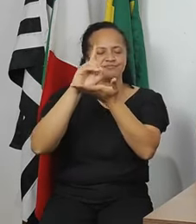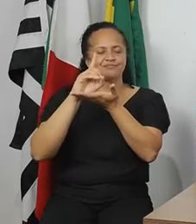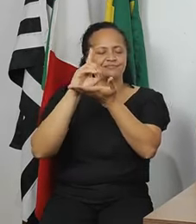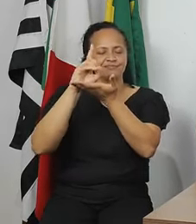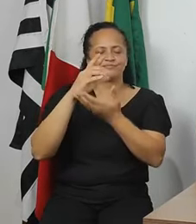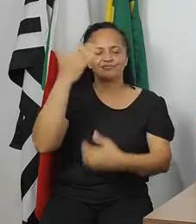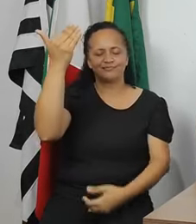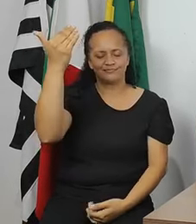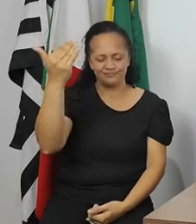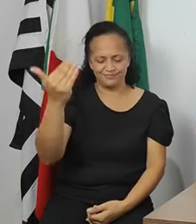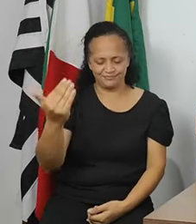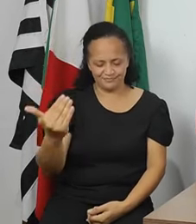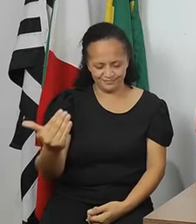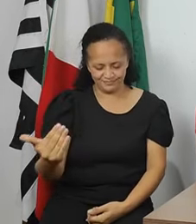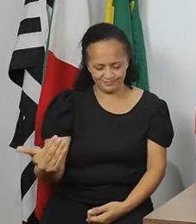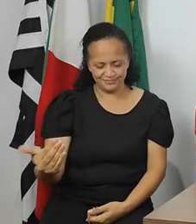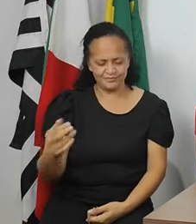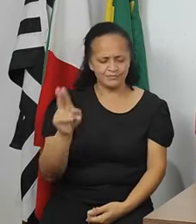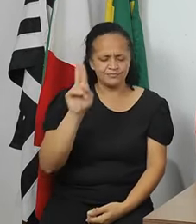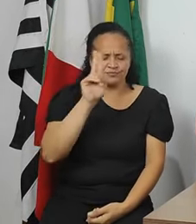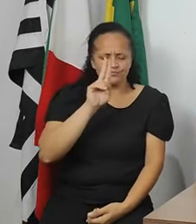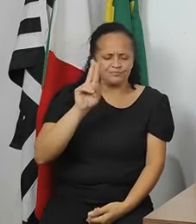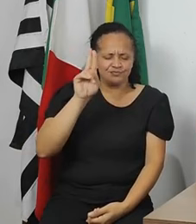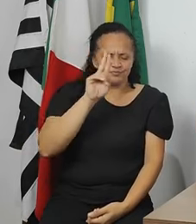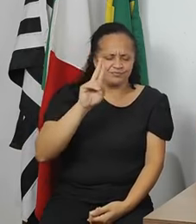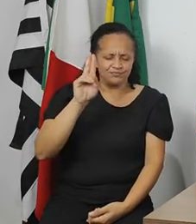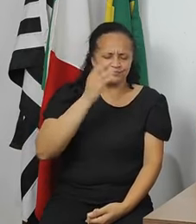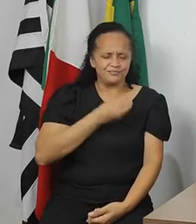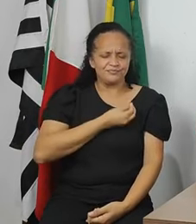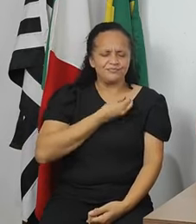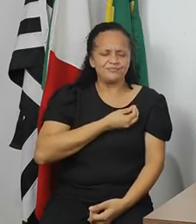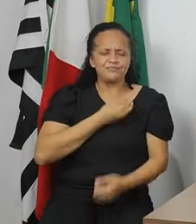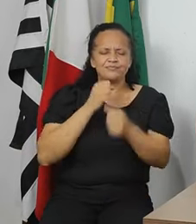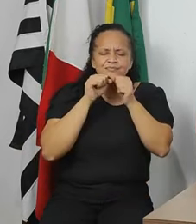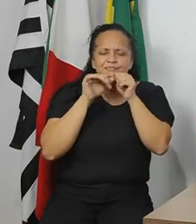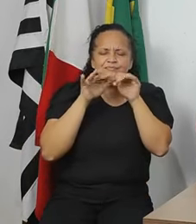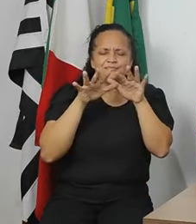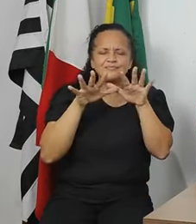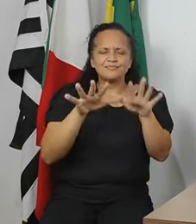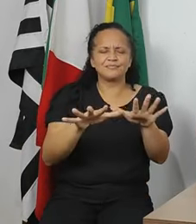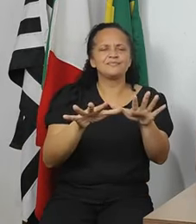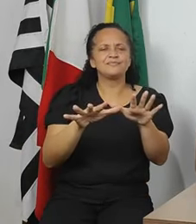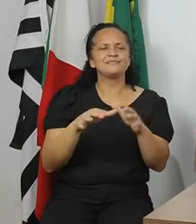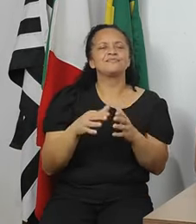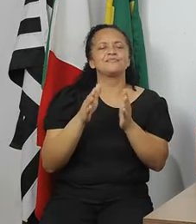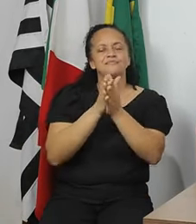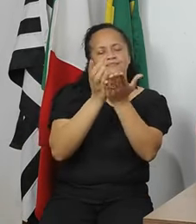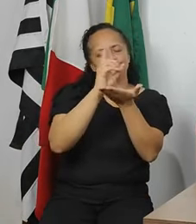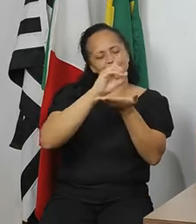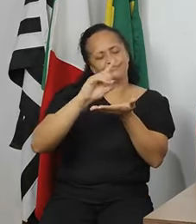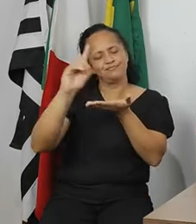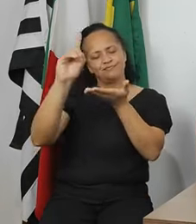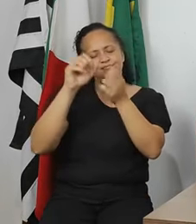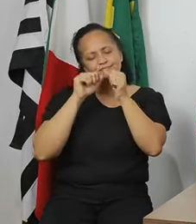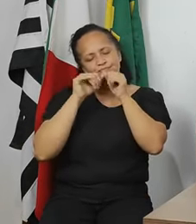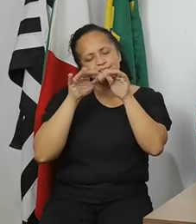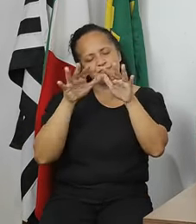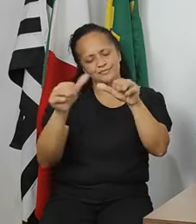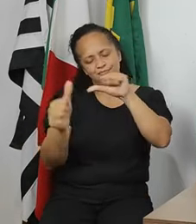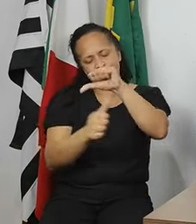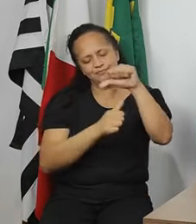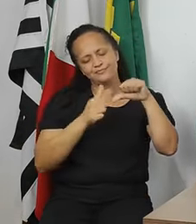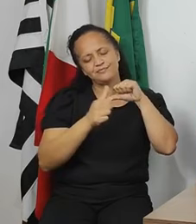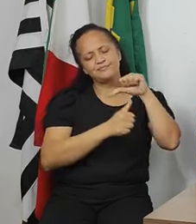Tua presença, Senhor, eu peço que o Senhor nos use, Pai, que a gente possa ser canal de bênção, que essa palavra venha encher os nossos corações e trazer